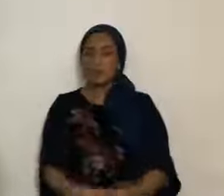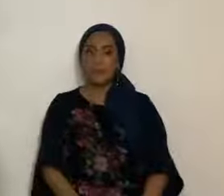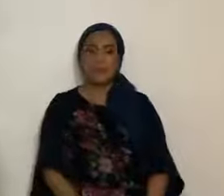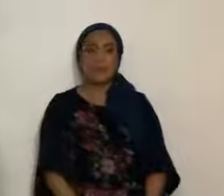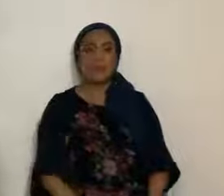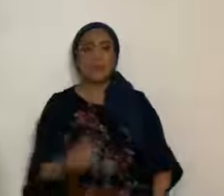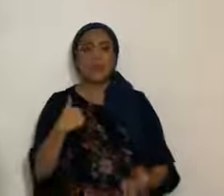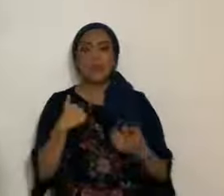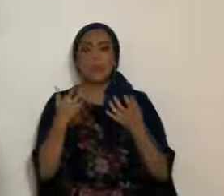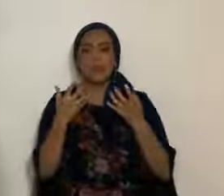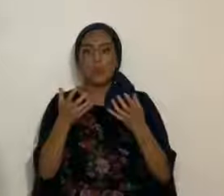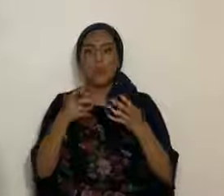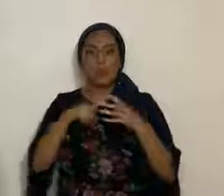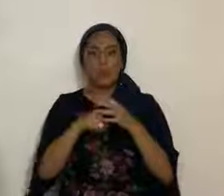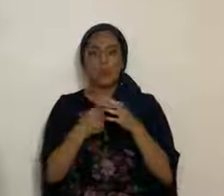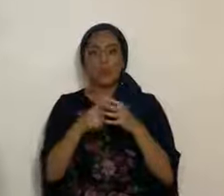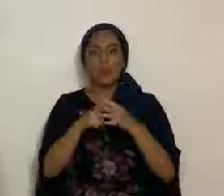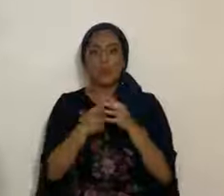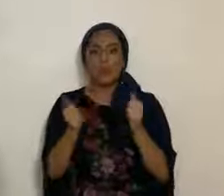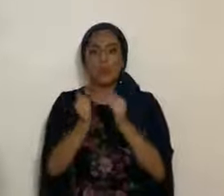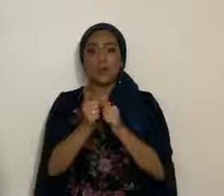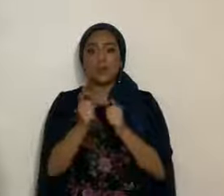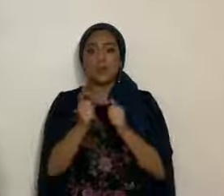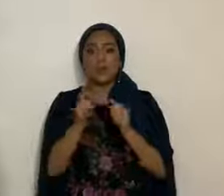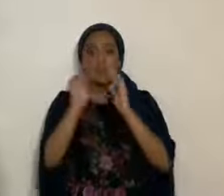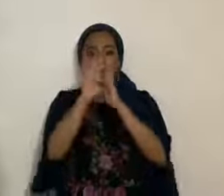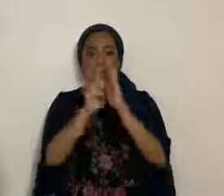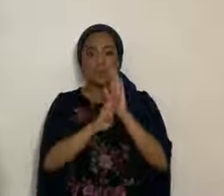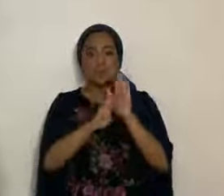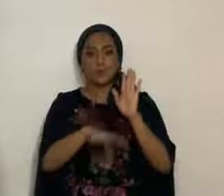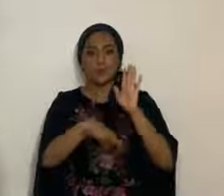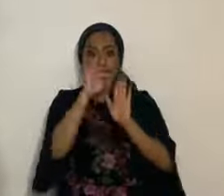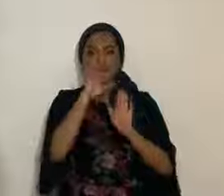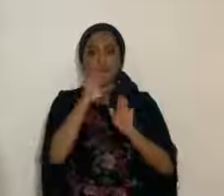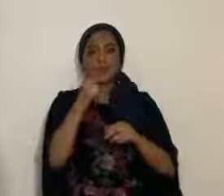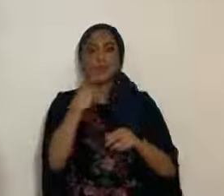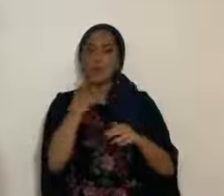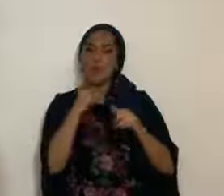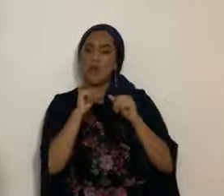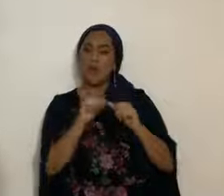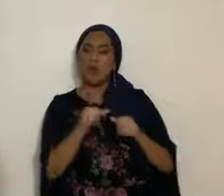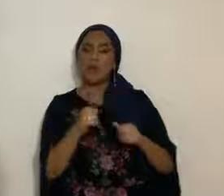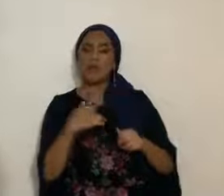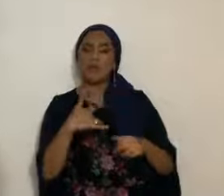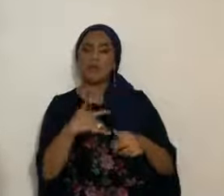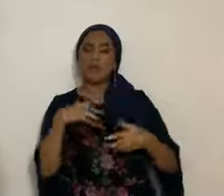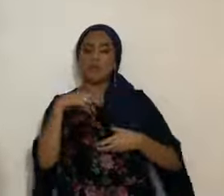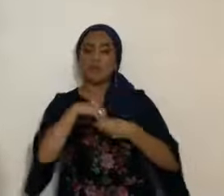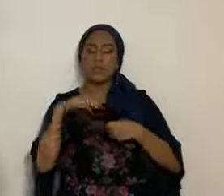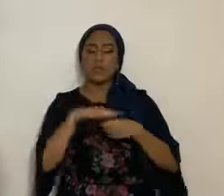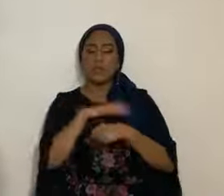Quiero iniciar con uno de los llamados bíblicos que a mí en lo personal siempre me ha llenado de fe, me ha dado fuerza